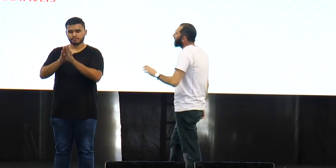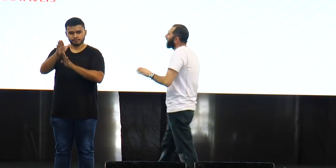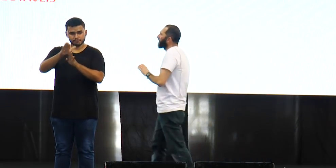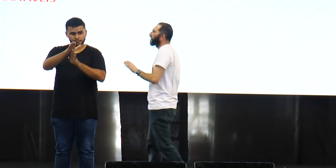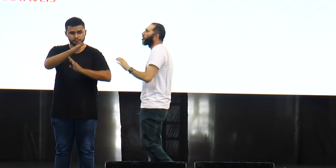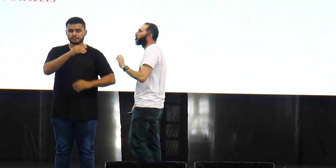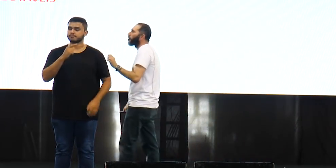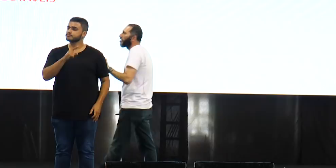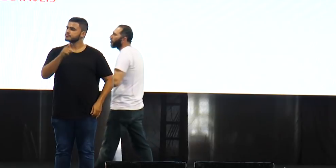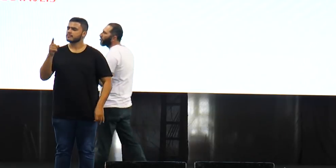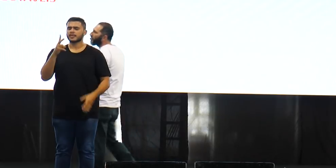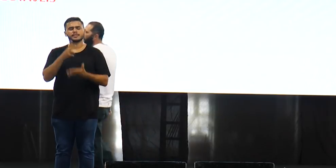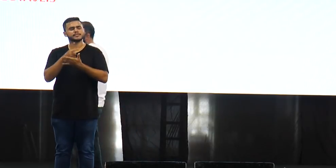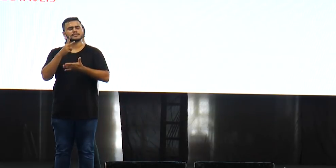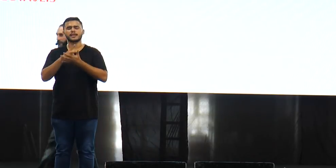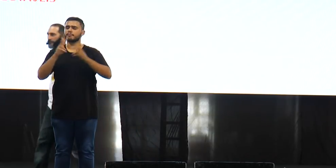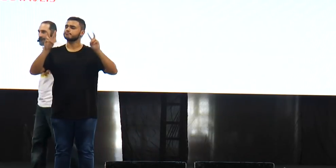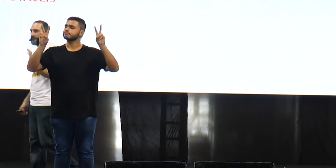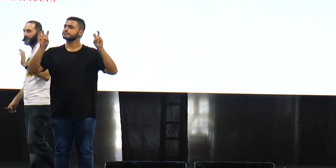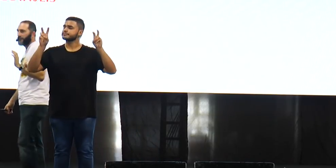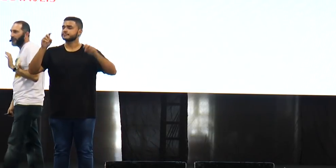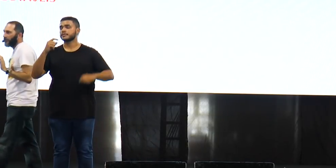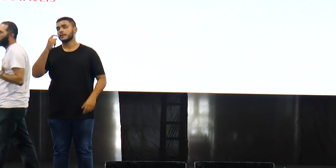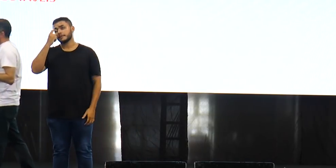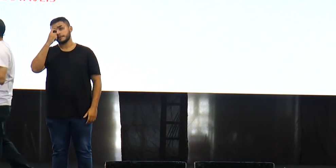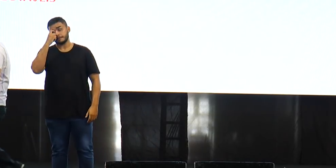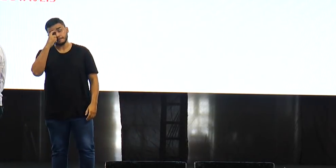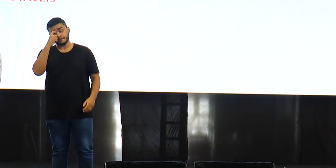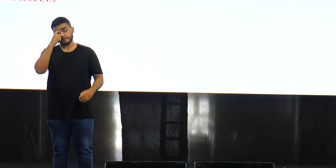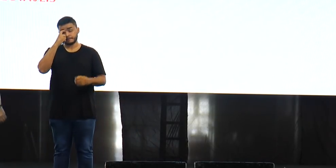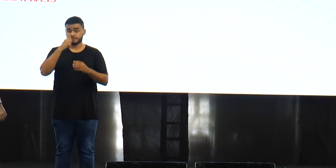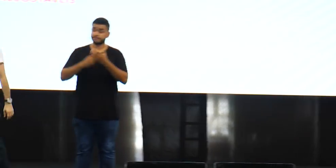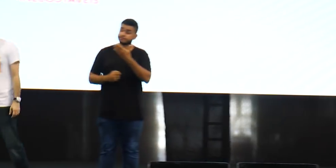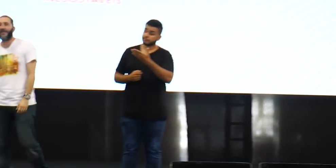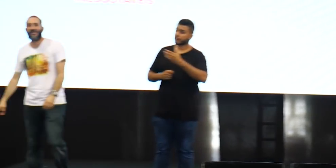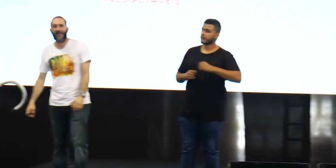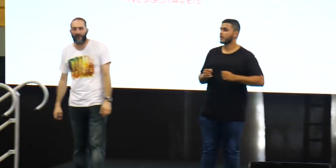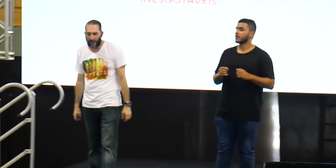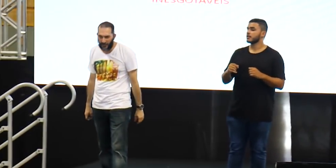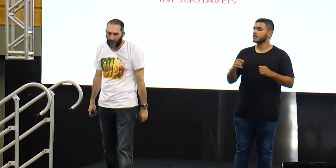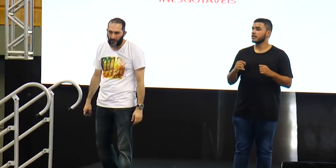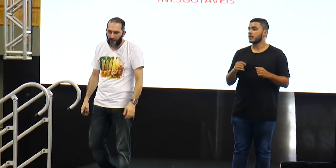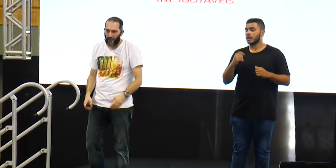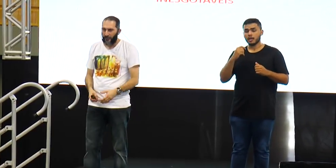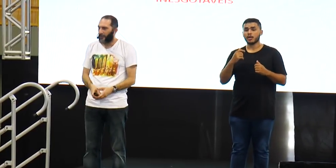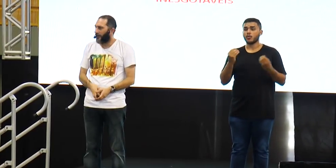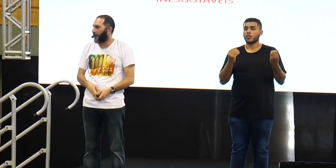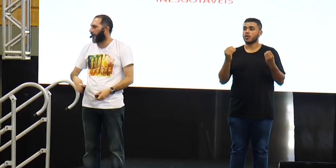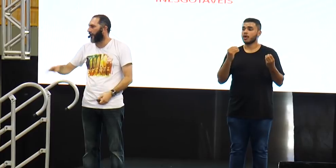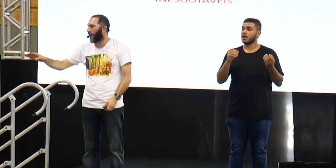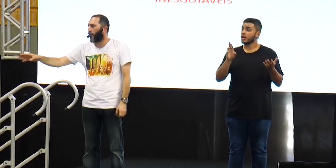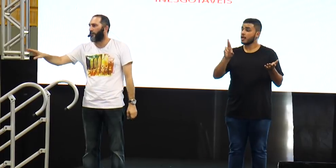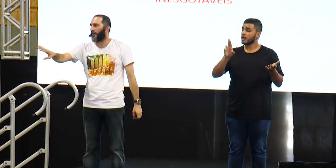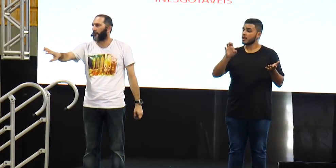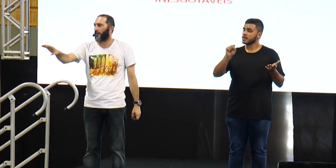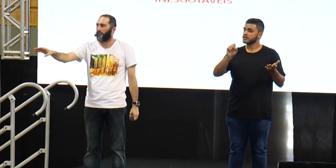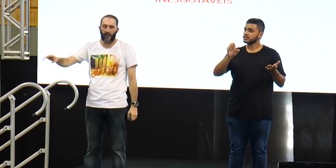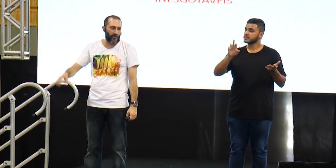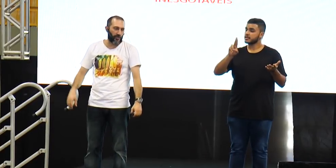Toda vida que você está pensando numa substância, e você falar assim, em reservas, ela